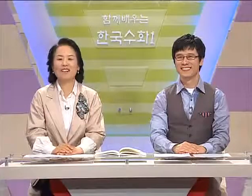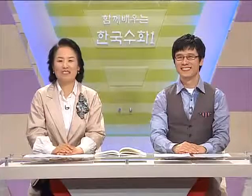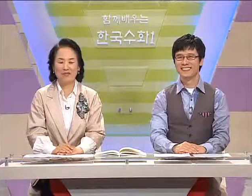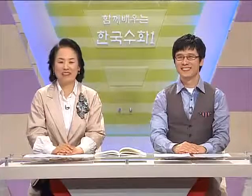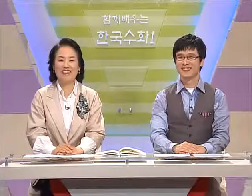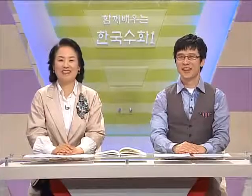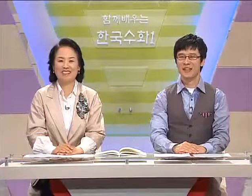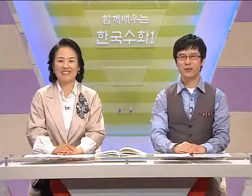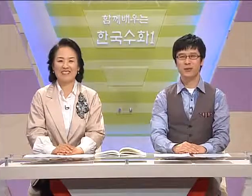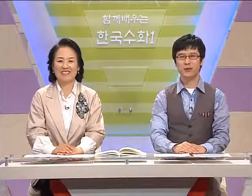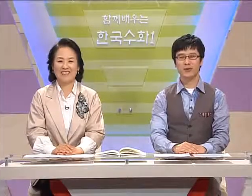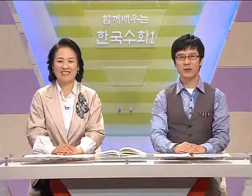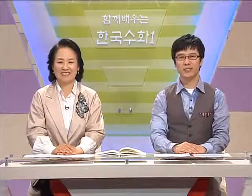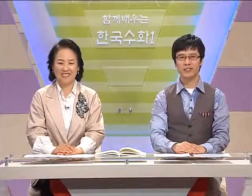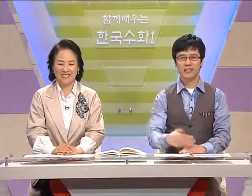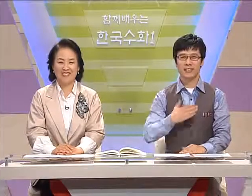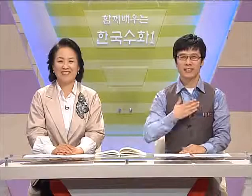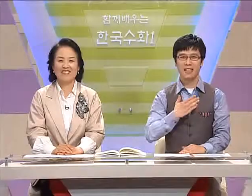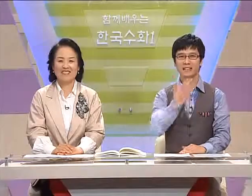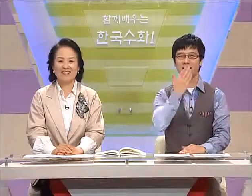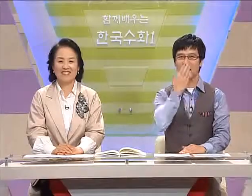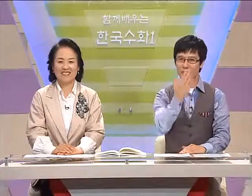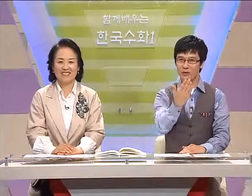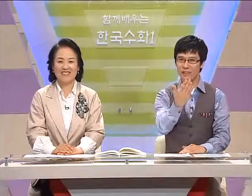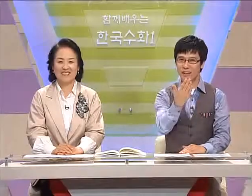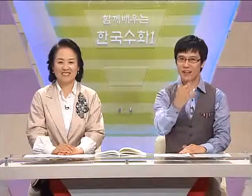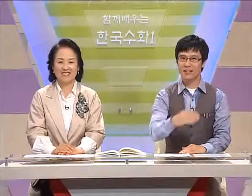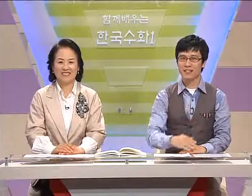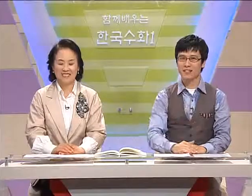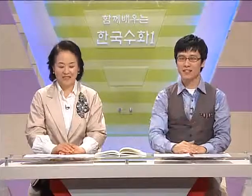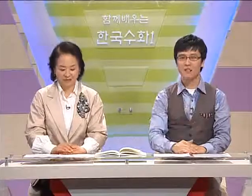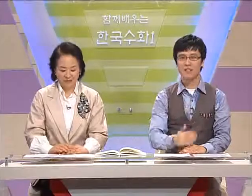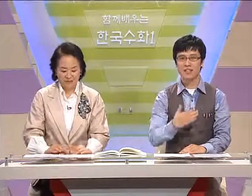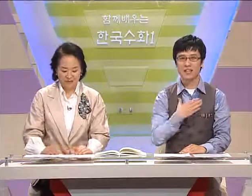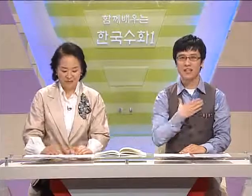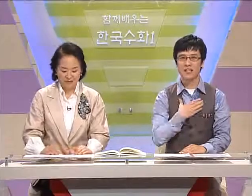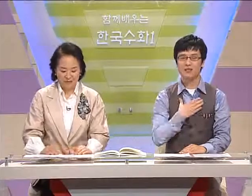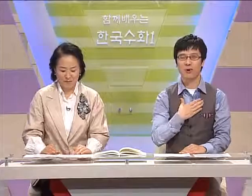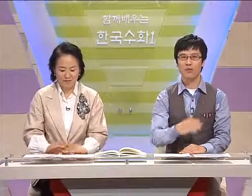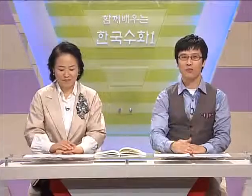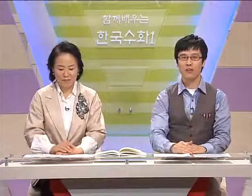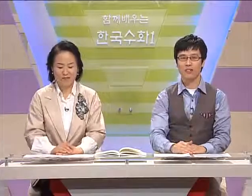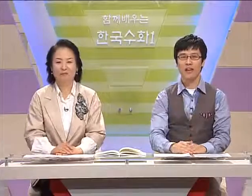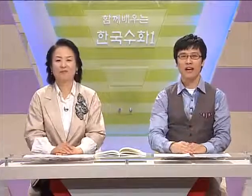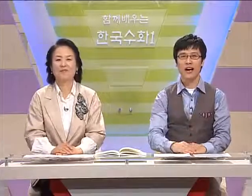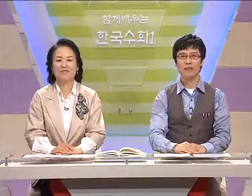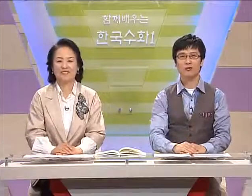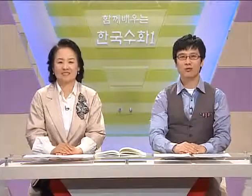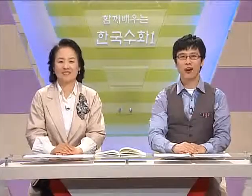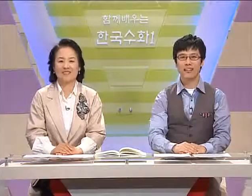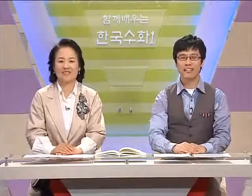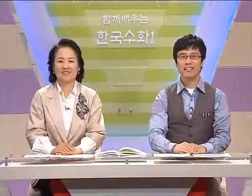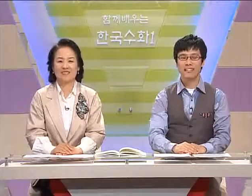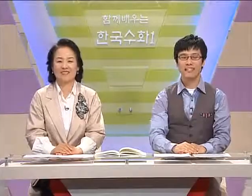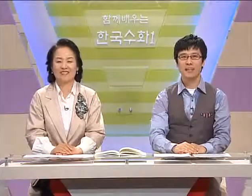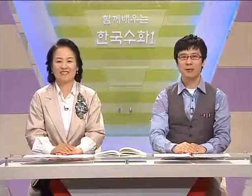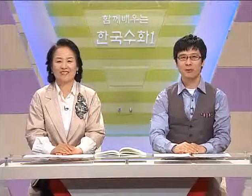같습니다 네, 저도 오늘 나는 할 수 있다라는 자신감을 제 자신에게 불어넣으면서 한국 수화일 시작해보도록